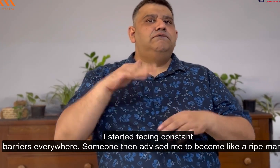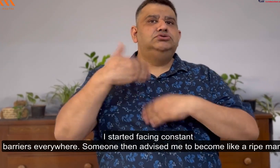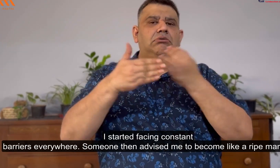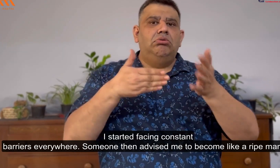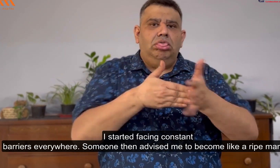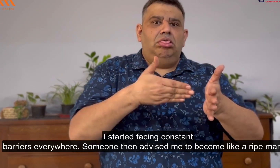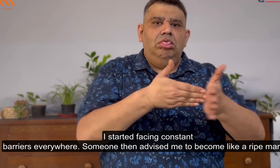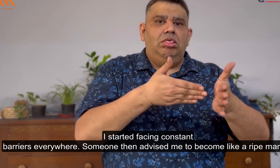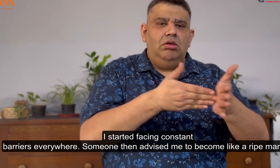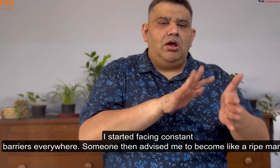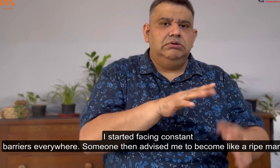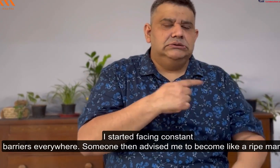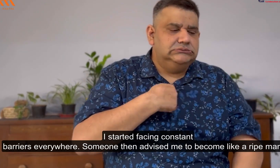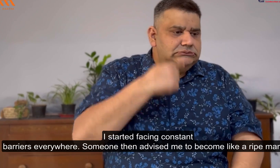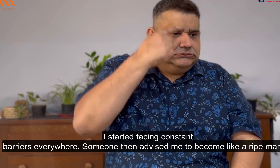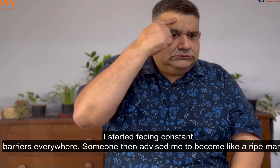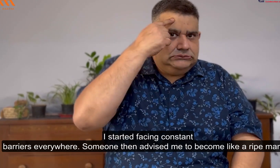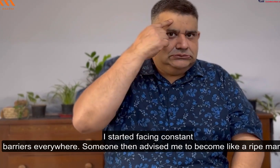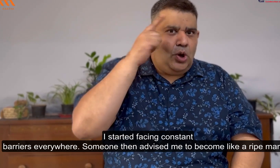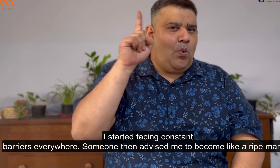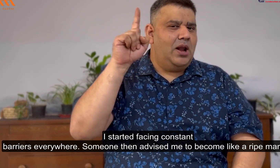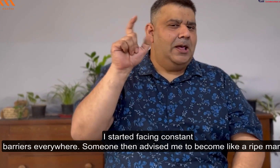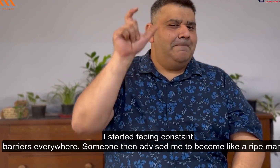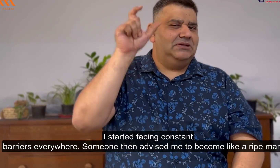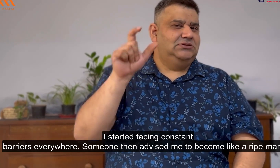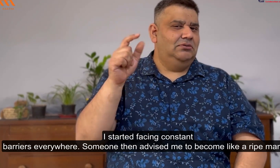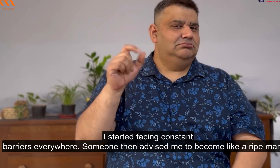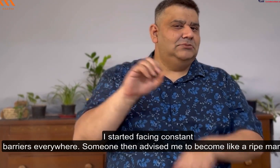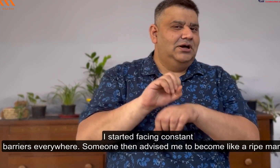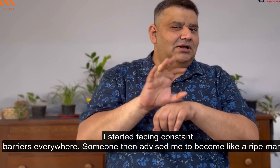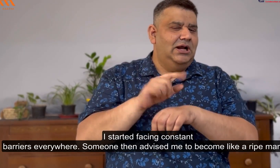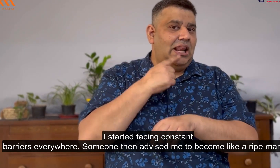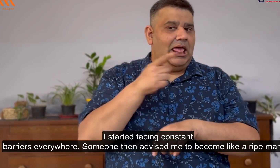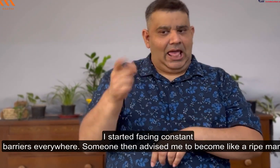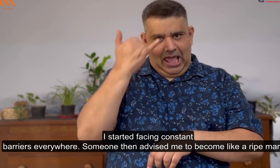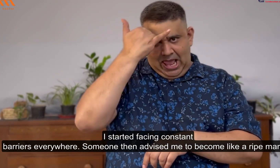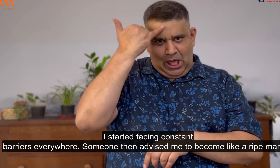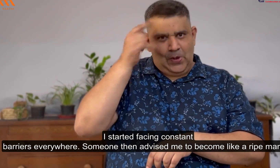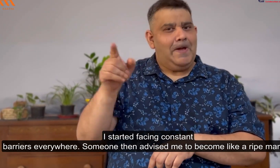फिर किसी ने मुझे पक्के आम की तरह बनने की सलाह दी।